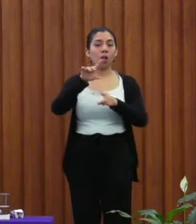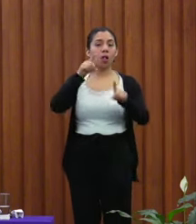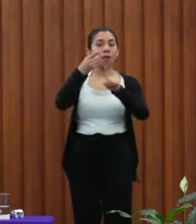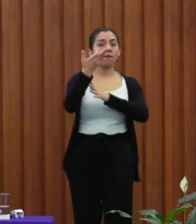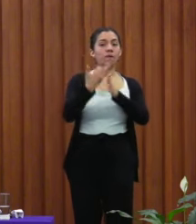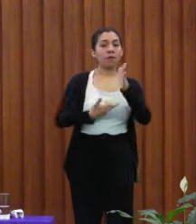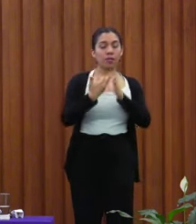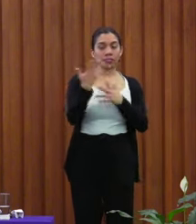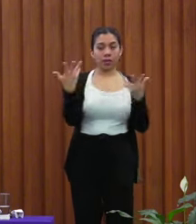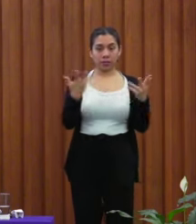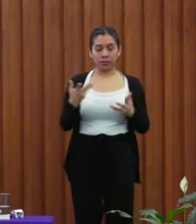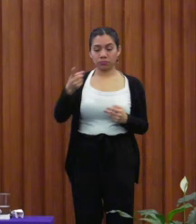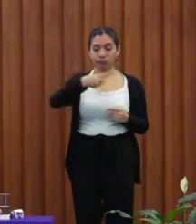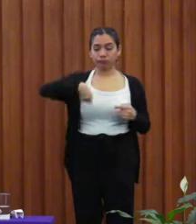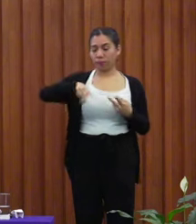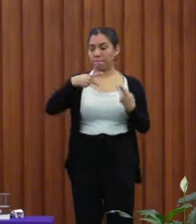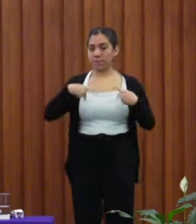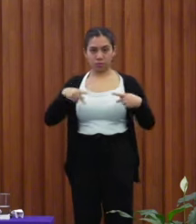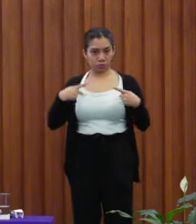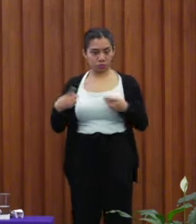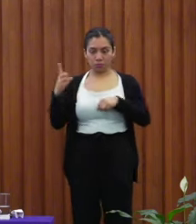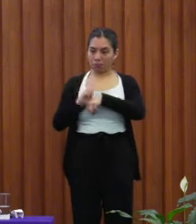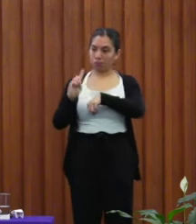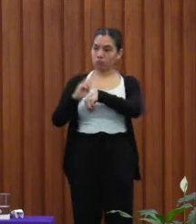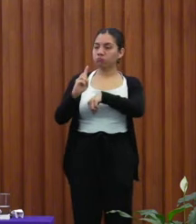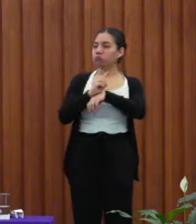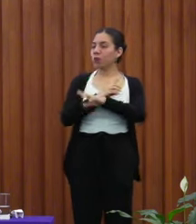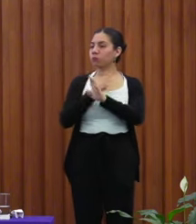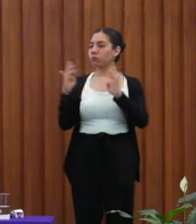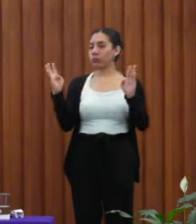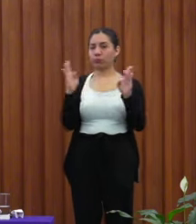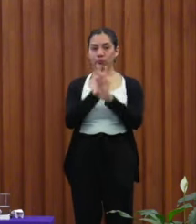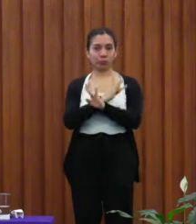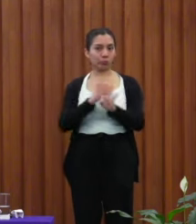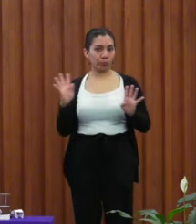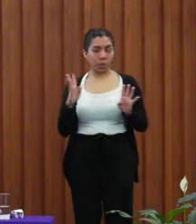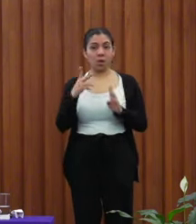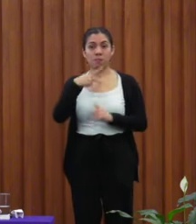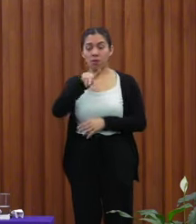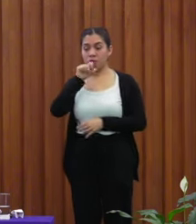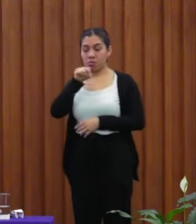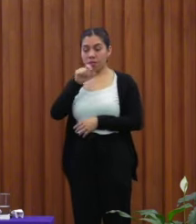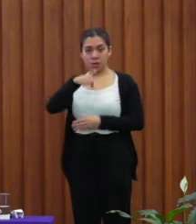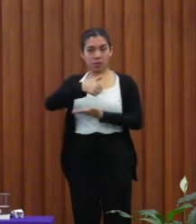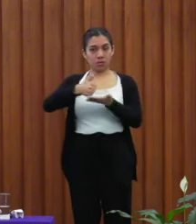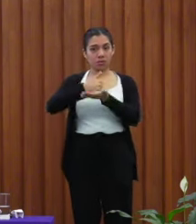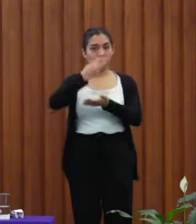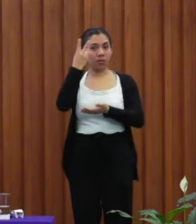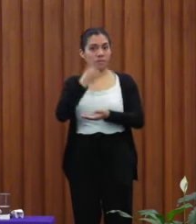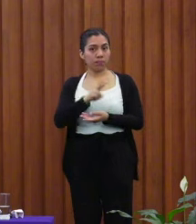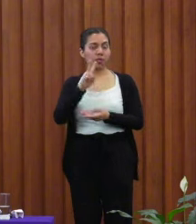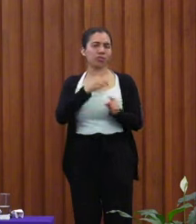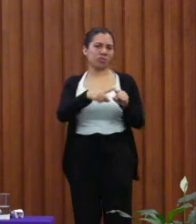que habitamos y transitamos cotidianamente, pero que también esta ciudad es vista para muchos compañeras,